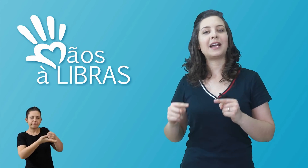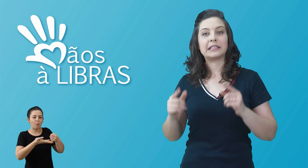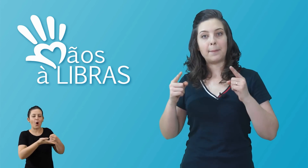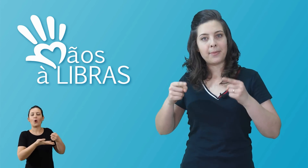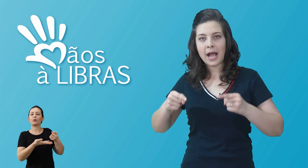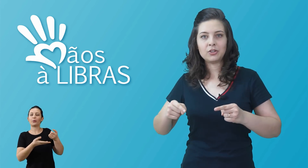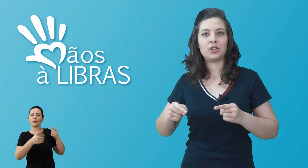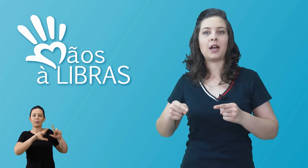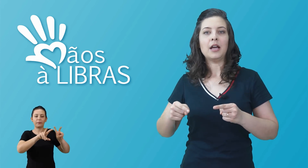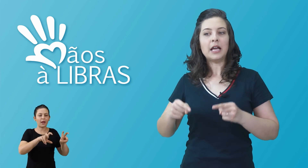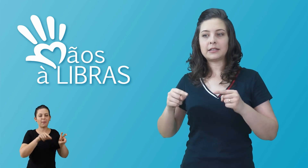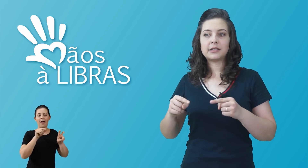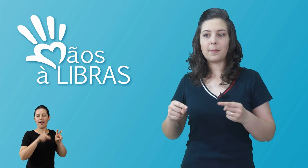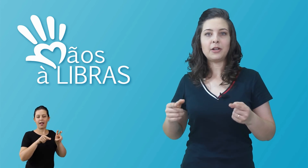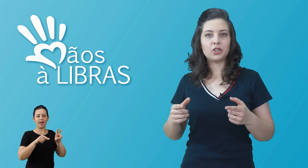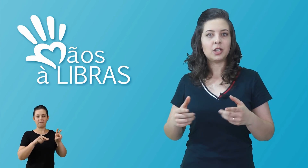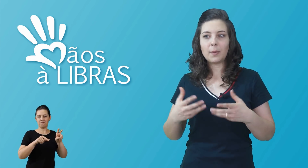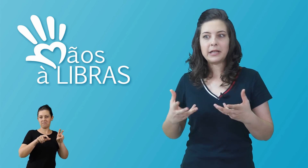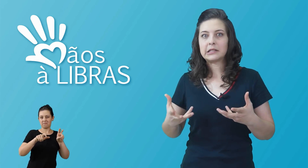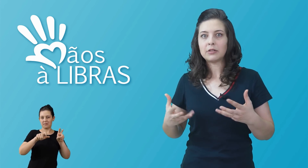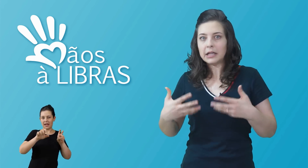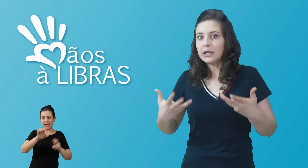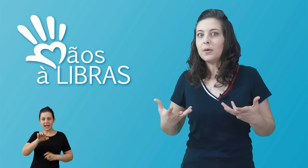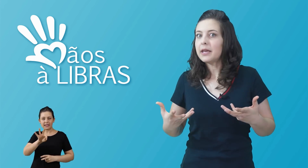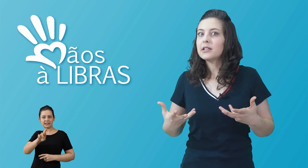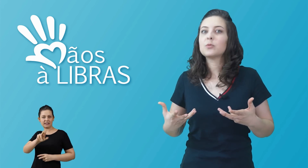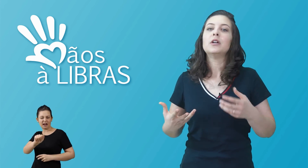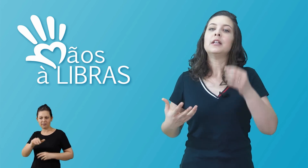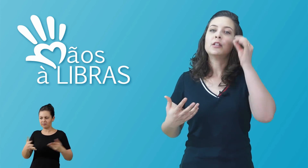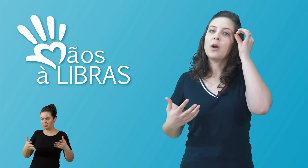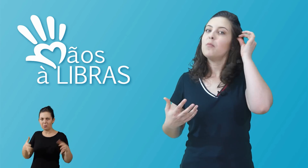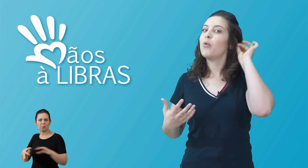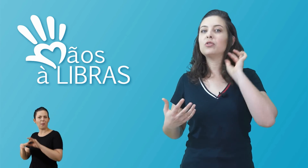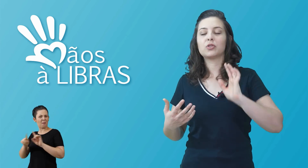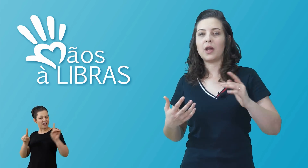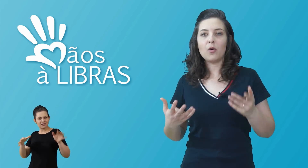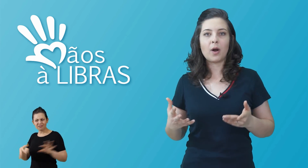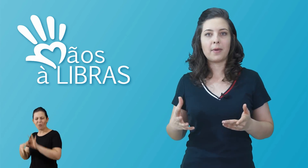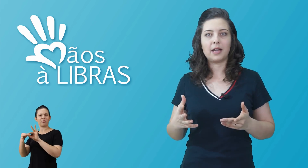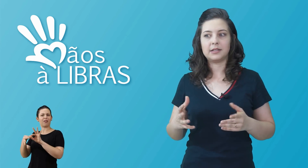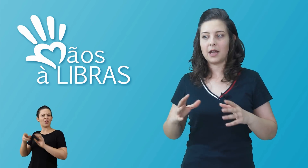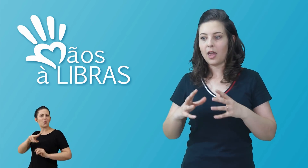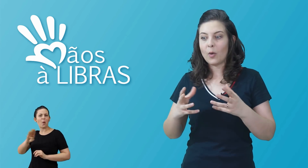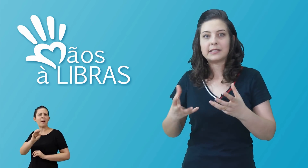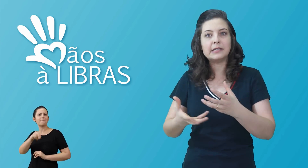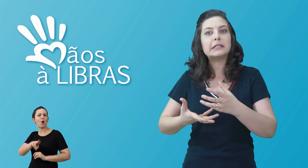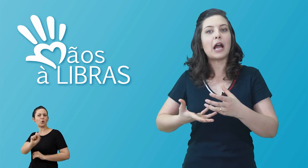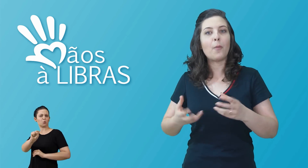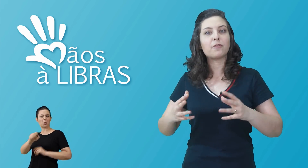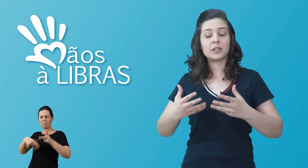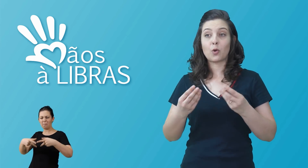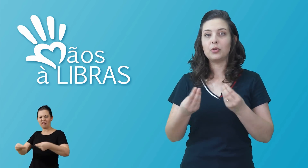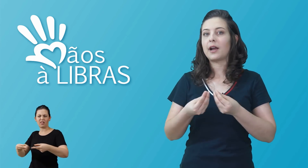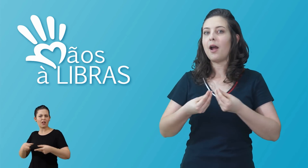de sinais, na prática, ela tem que ser aprendida no aprendizado da língua mesmo, né? Não é um bônus, não é algo a mais, é o